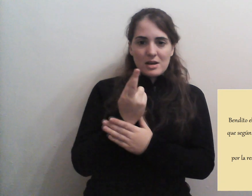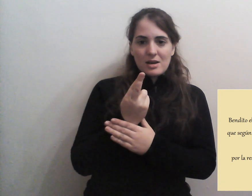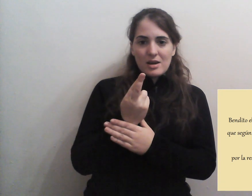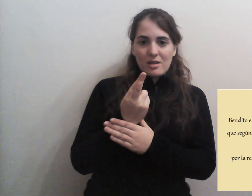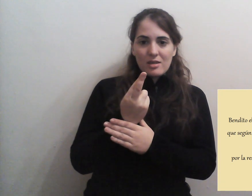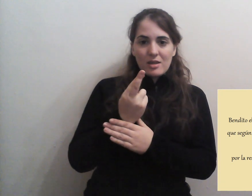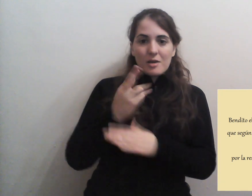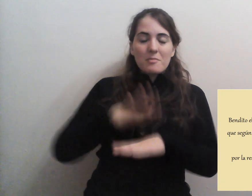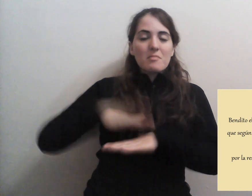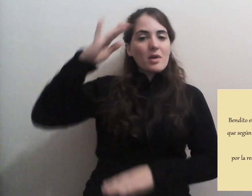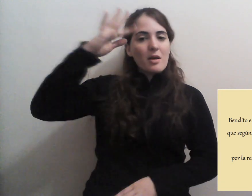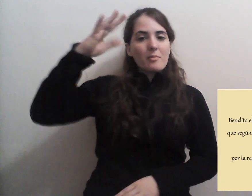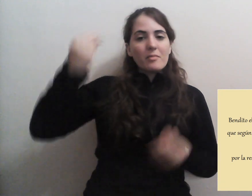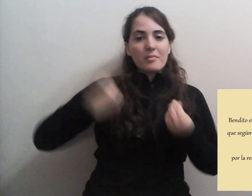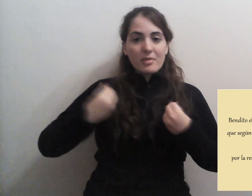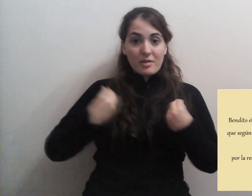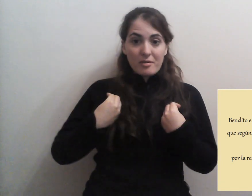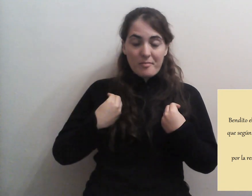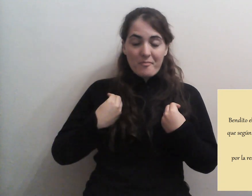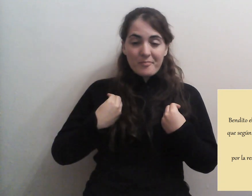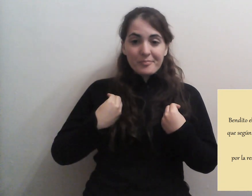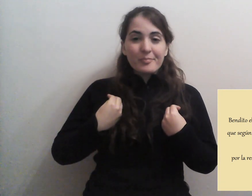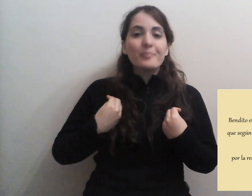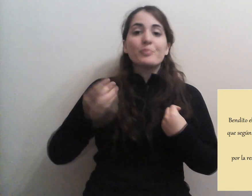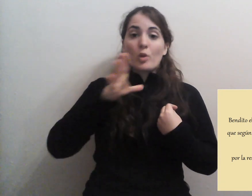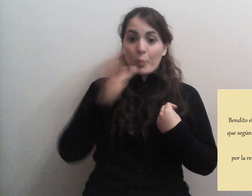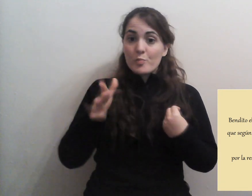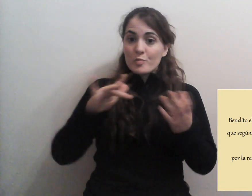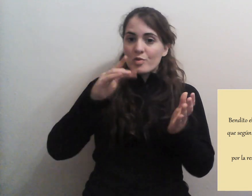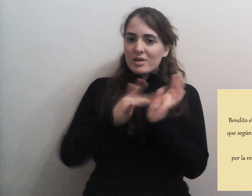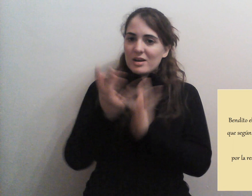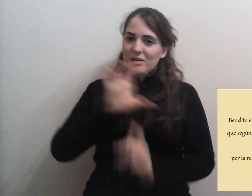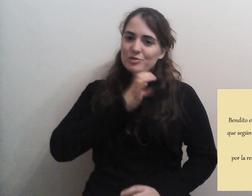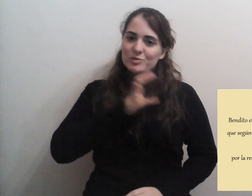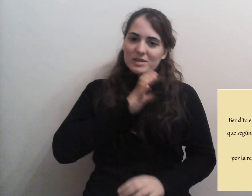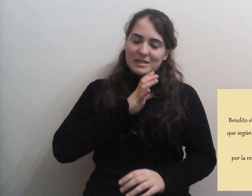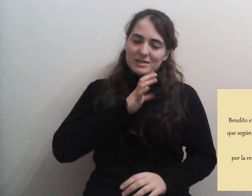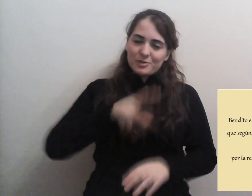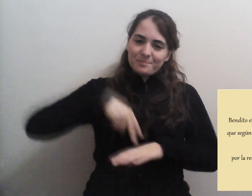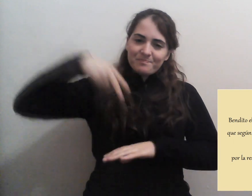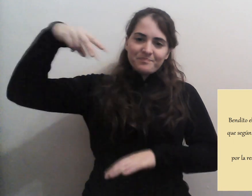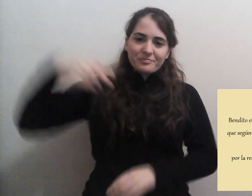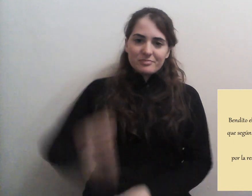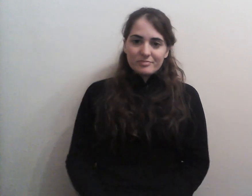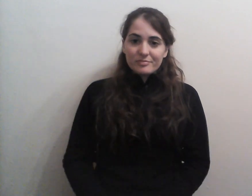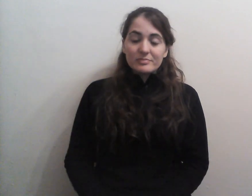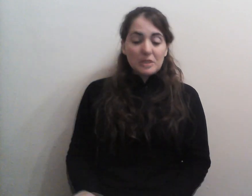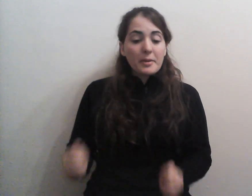vamos a centrar nuestra atención en esta mañana. Nos acordamos entonces que Pedro está enviando esta carta a una iglesia perseguida en los